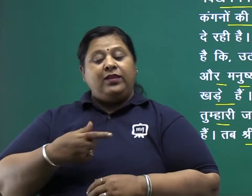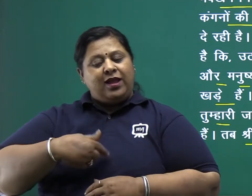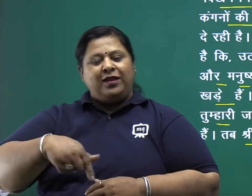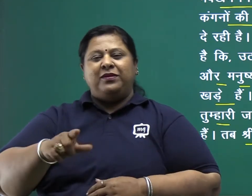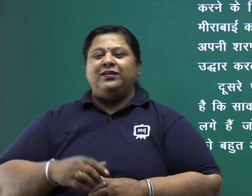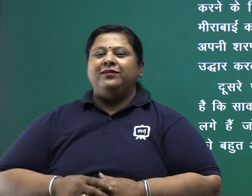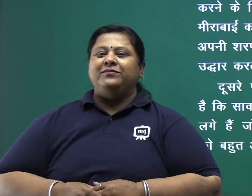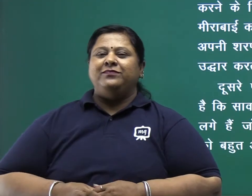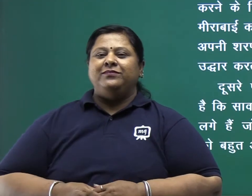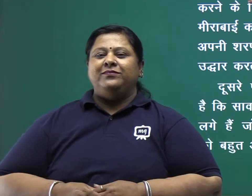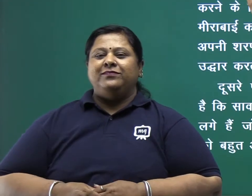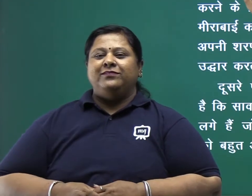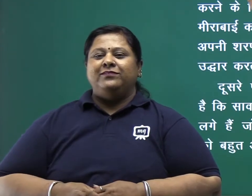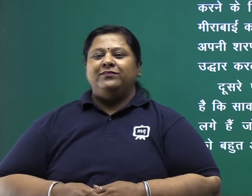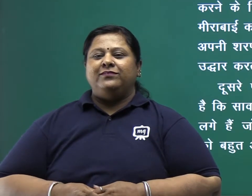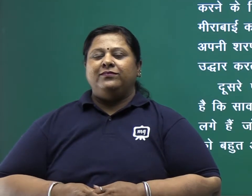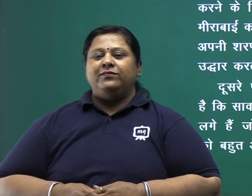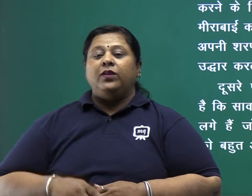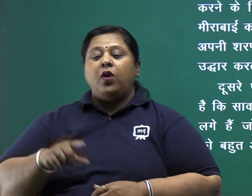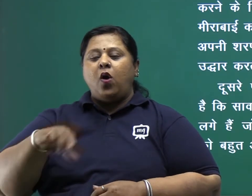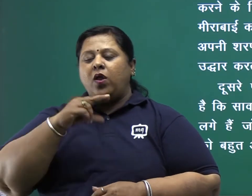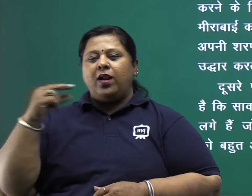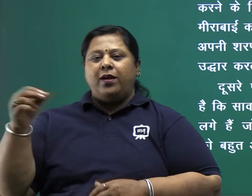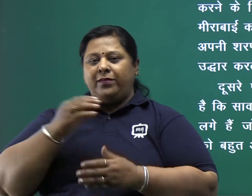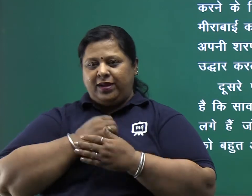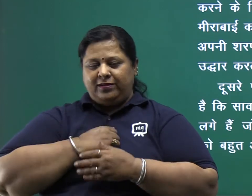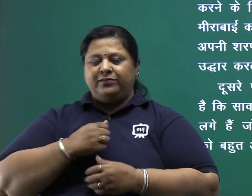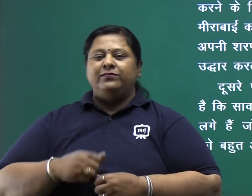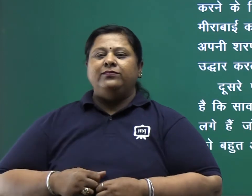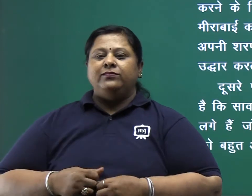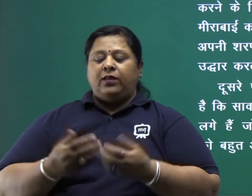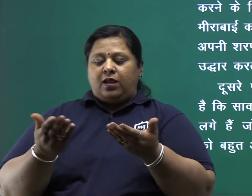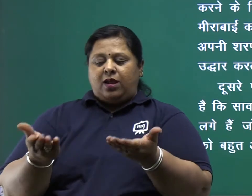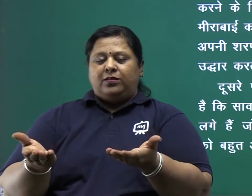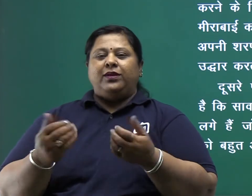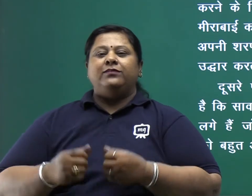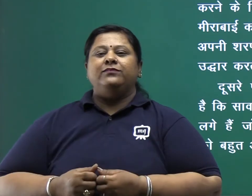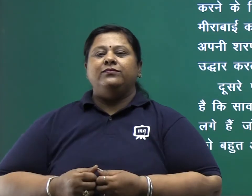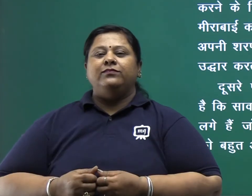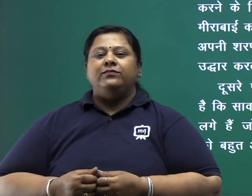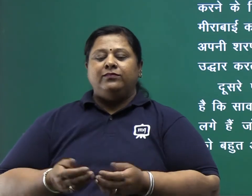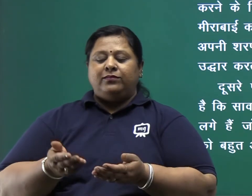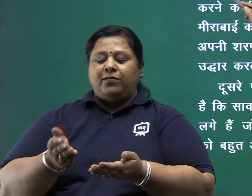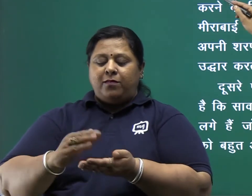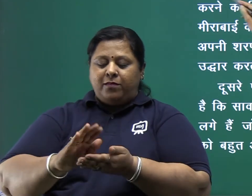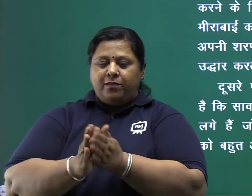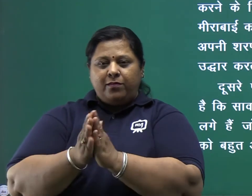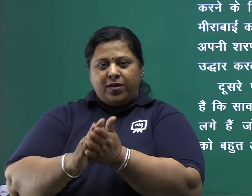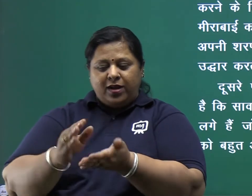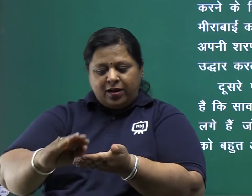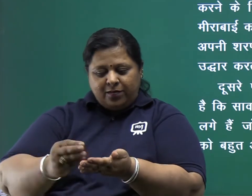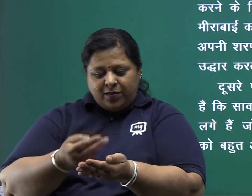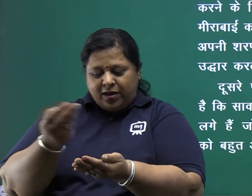बढ़ते हैं और अपने हाथ में मक्खन रोटी लेकर